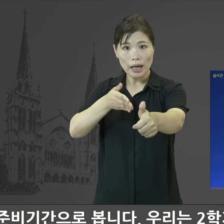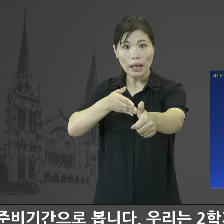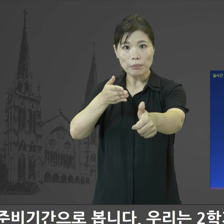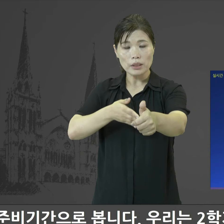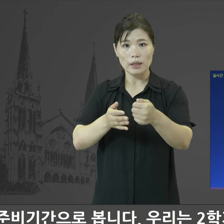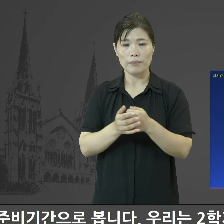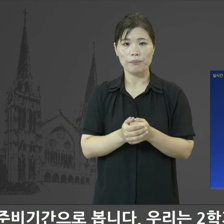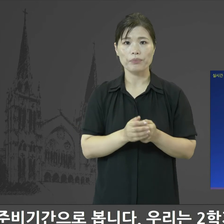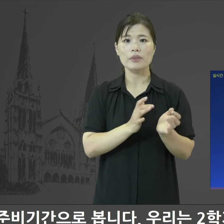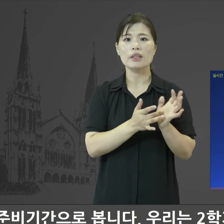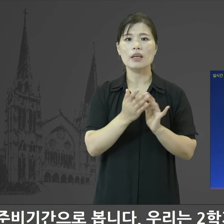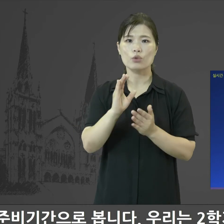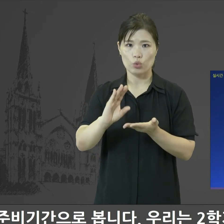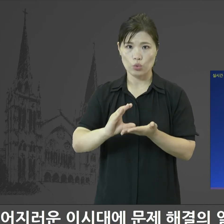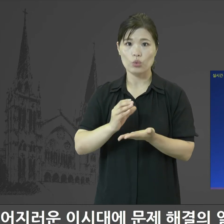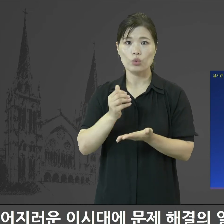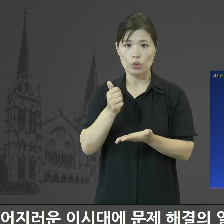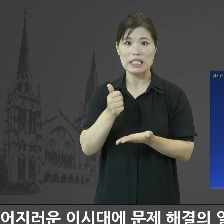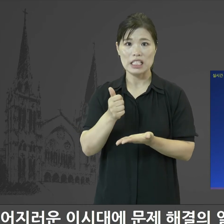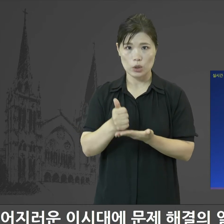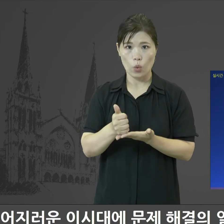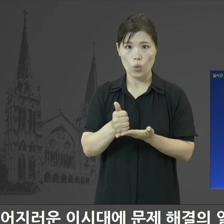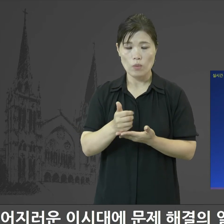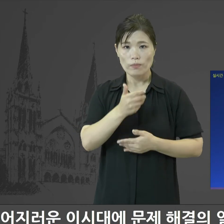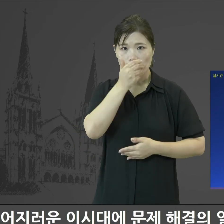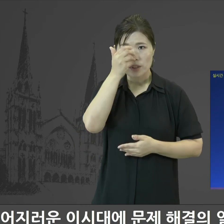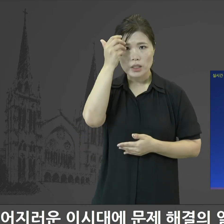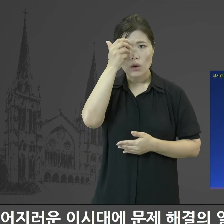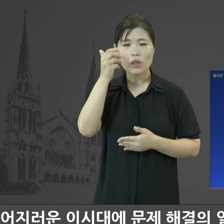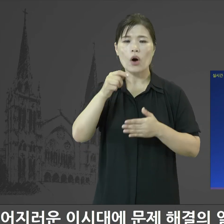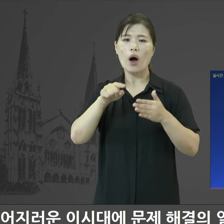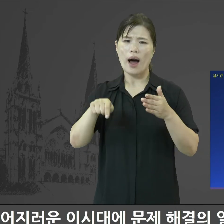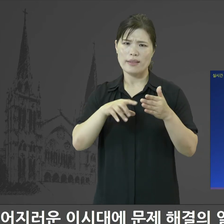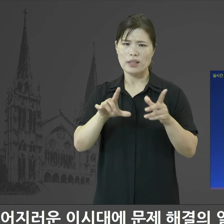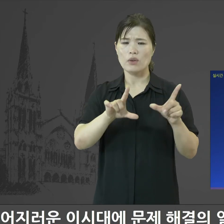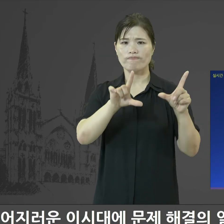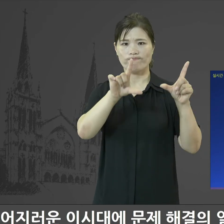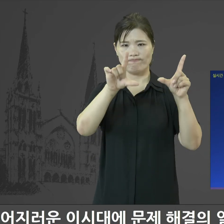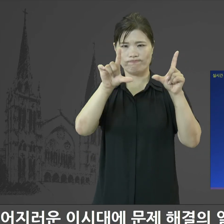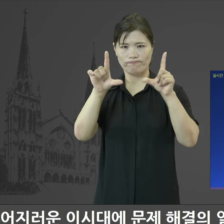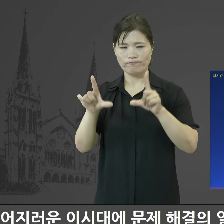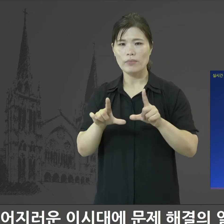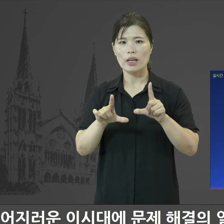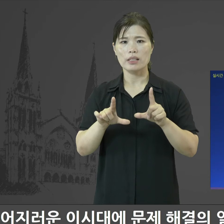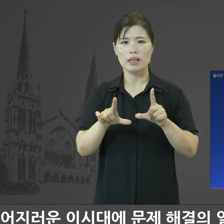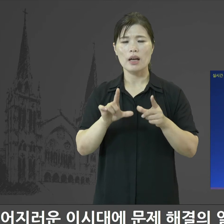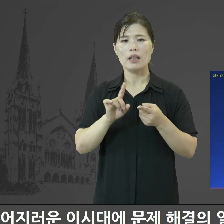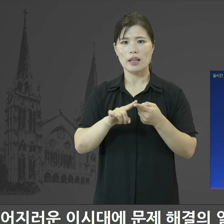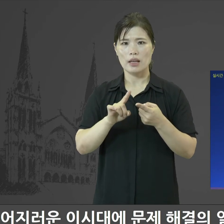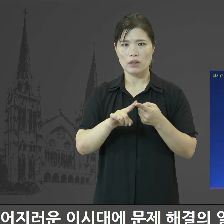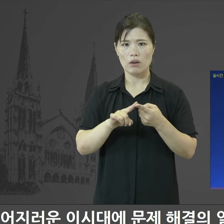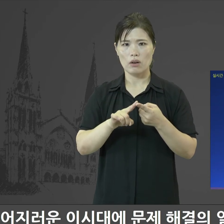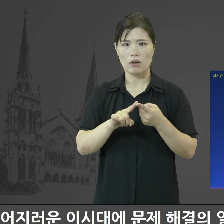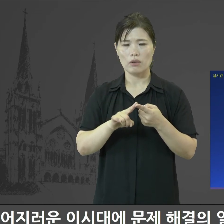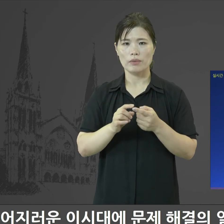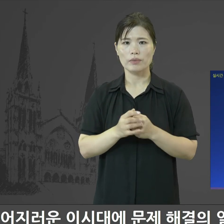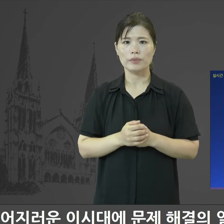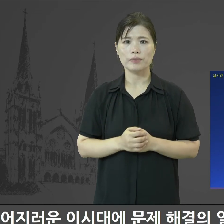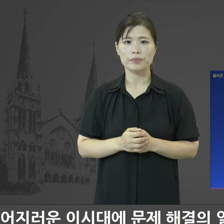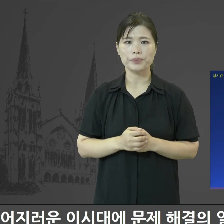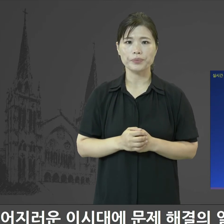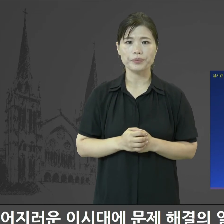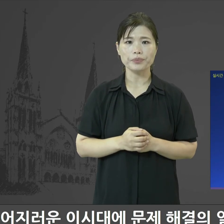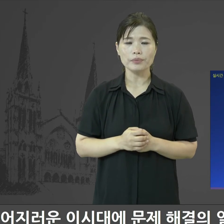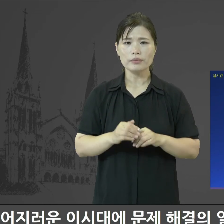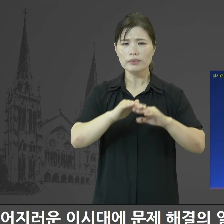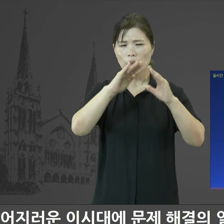예수 그리스도, 성령 안에서 살아가는 삶, 하나님의 미리 아심을 따라,